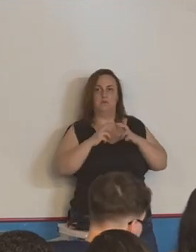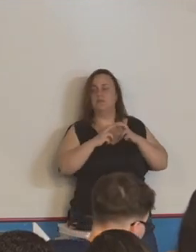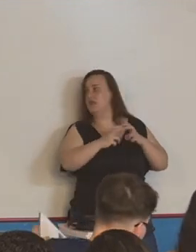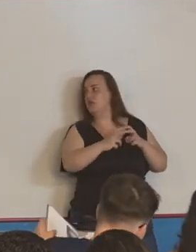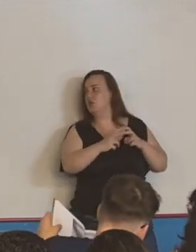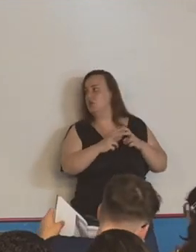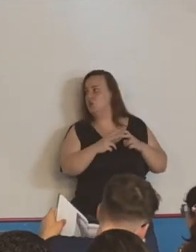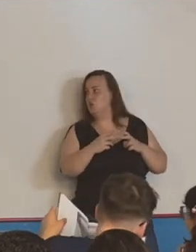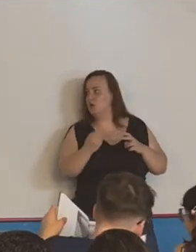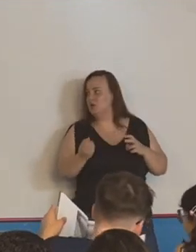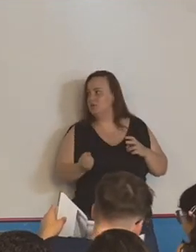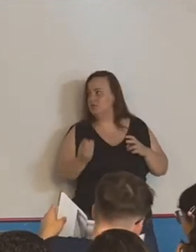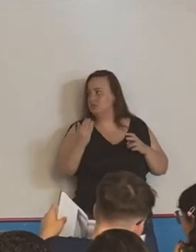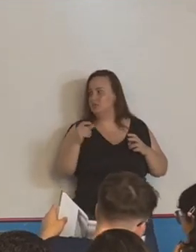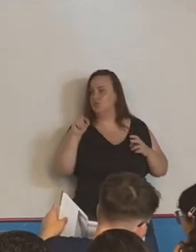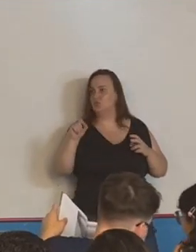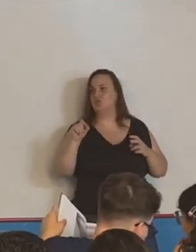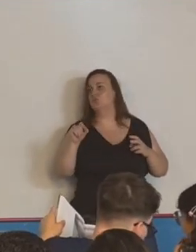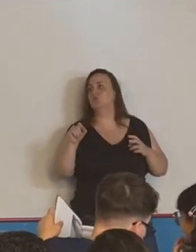repente tem